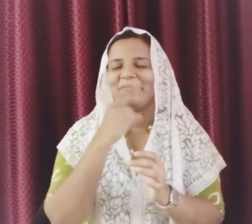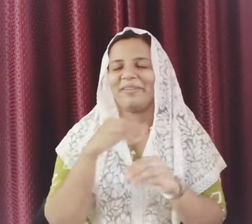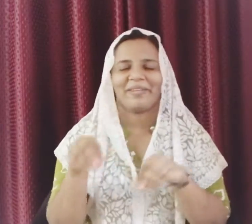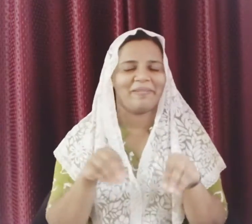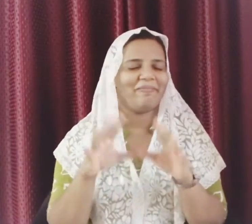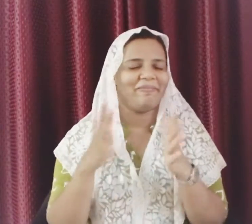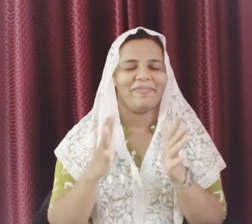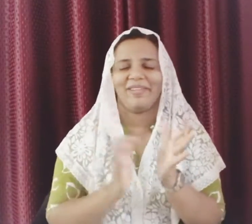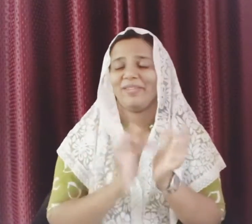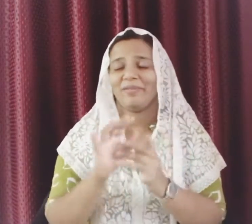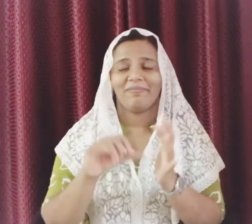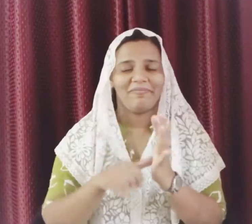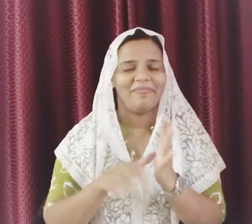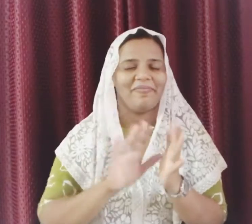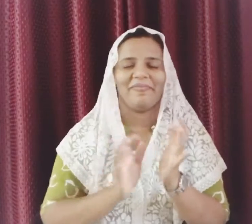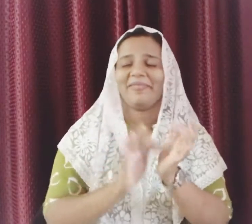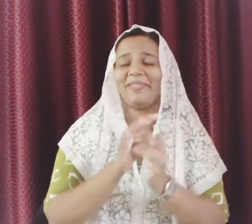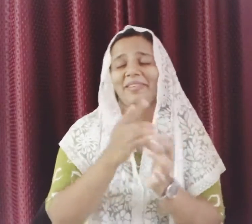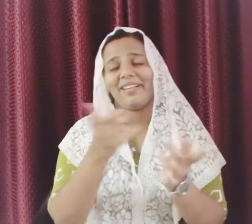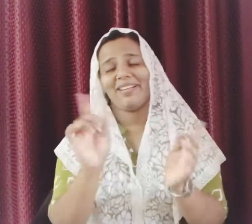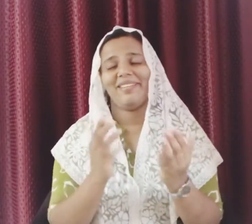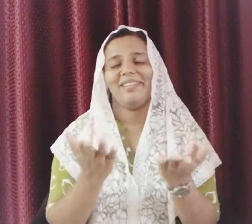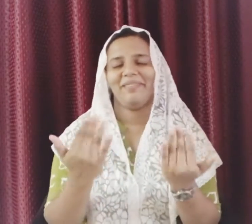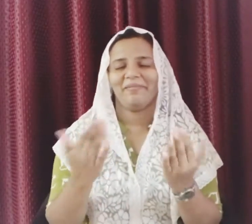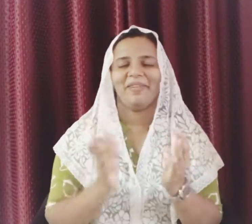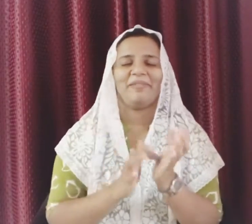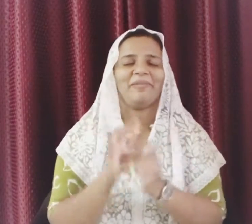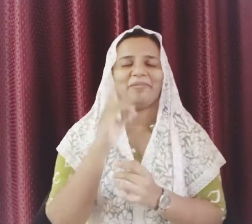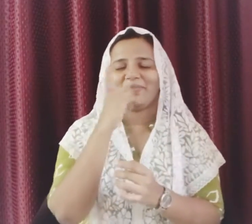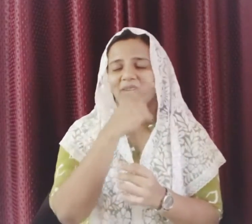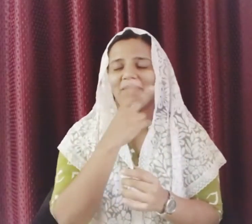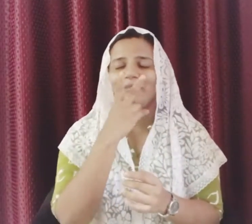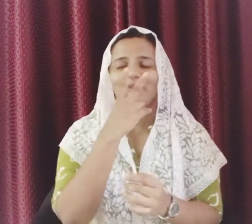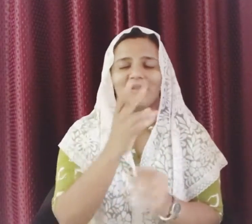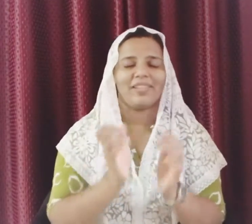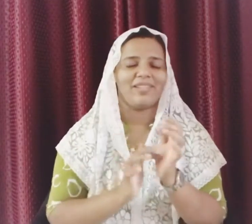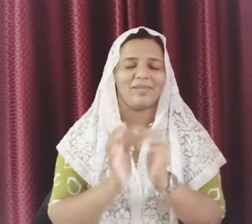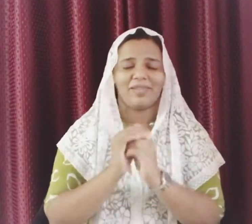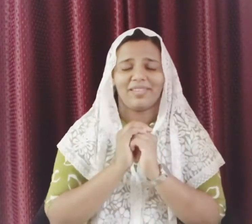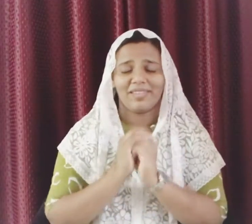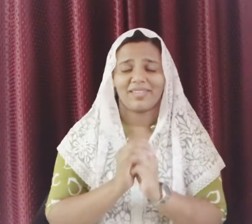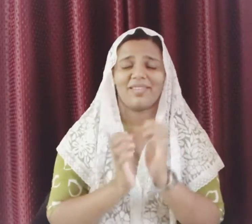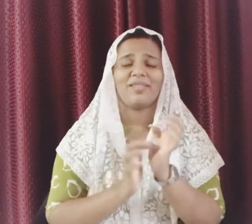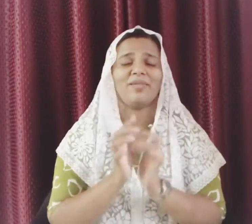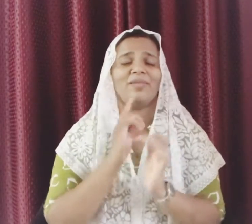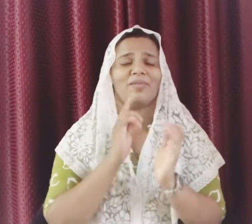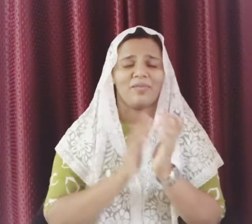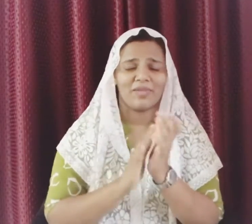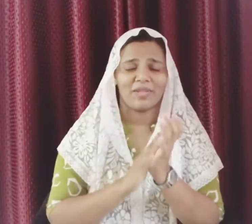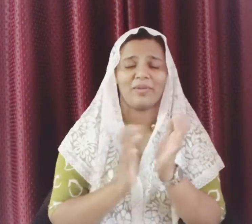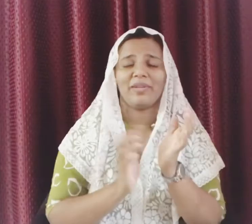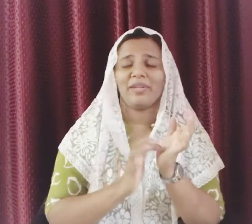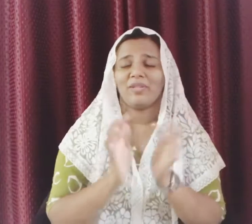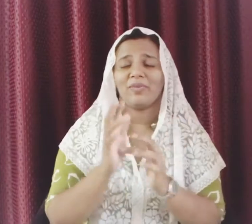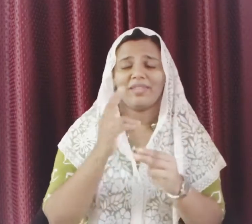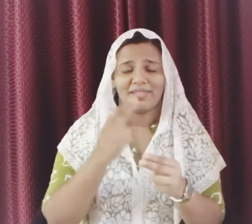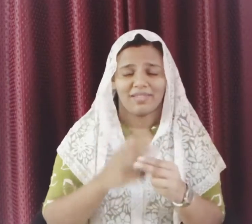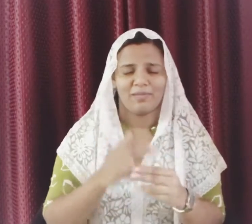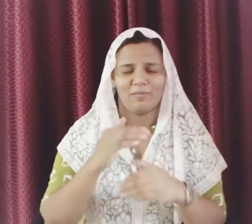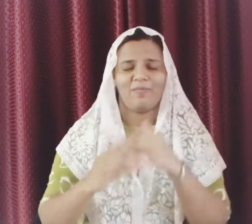വാക്കുമാറാത്തവൻ, അങ്ങേക്കൊന്നും അസാധ്യമായിട്ടില്ലല്ലോ. ആ പൊന്മുഖത്തേക്ക് ഞങ്ങൾ നോക്കി അങ്ങേ ആരാധിക്കുക, അങ്ങേ സ്തുതിക്കുക, അങ്ങയുടെ നാമത്തെ ഞങ്ങൾ ഈ പ്രഭാതത്തിൽ ഉയർത്തുക